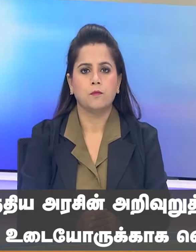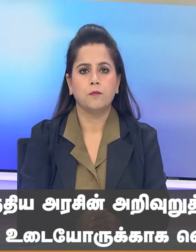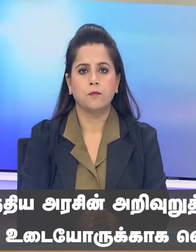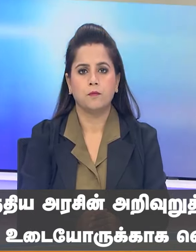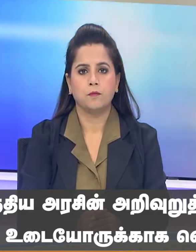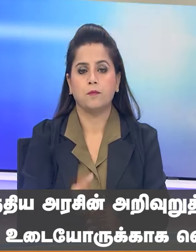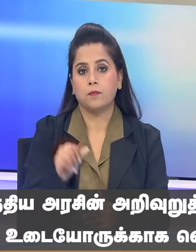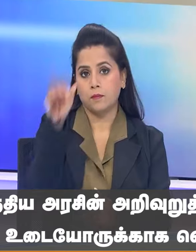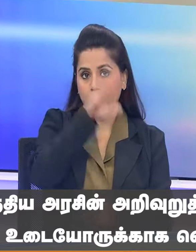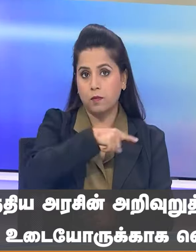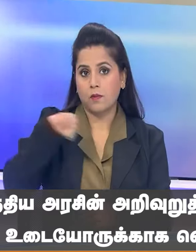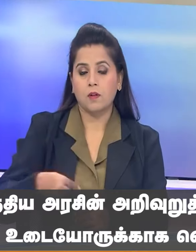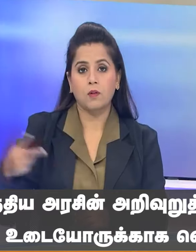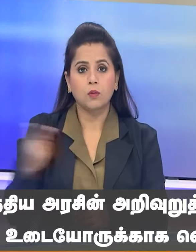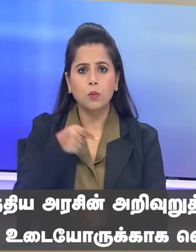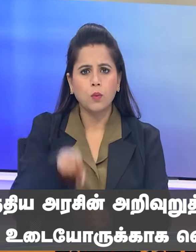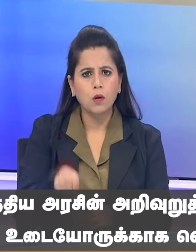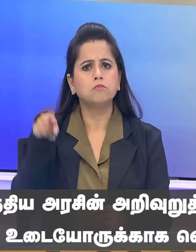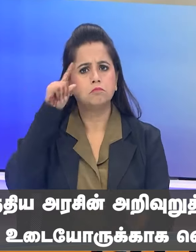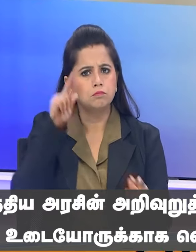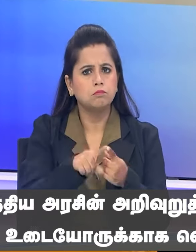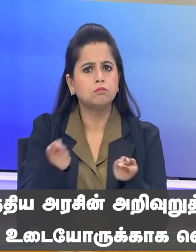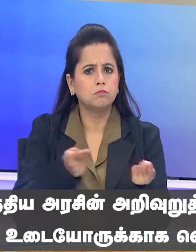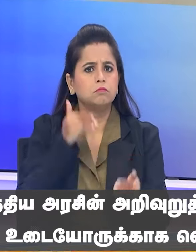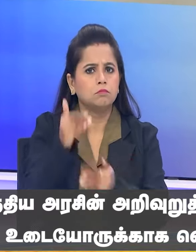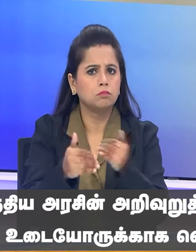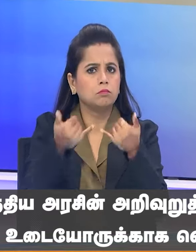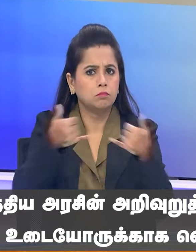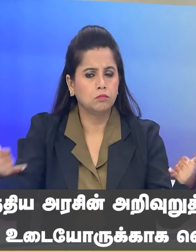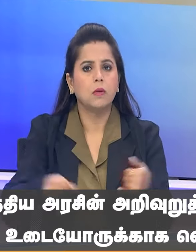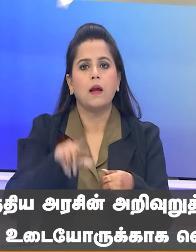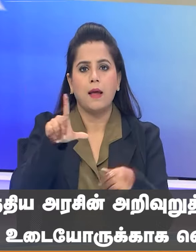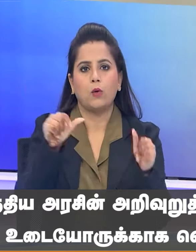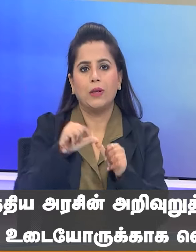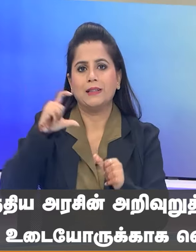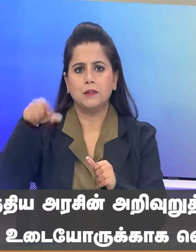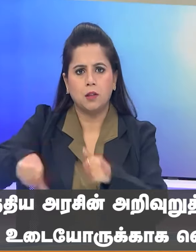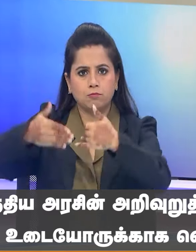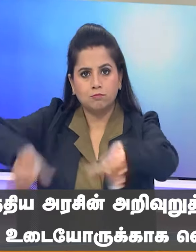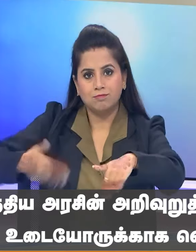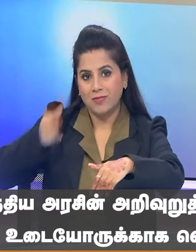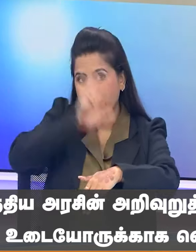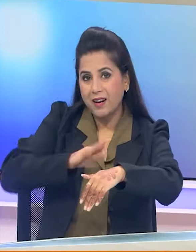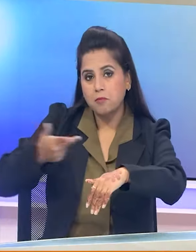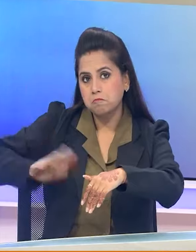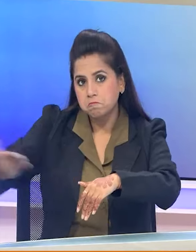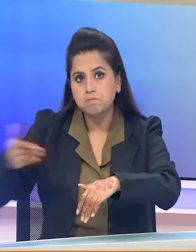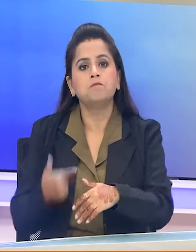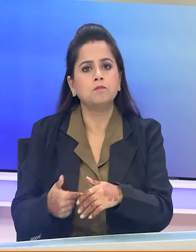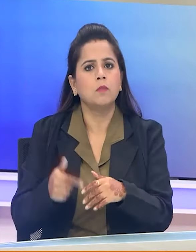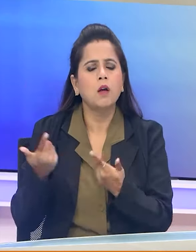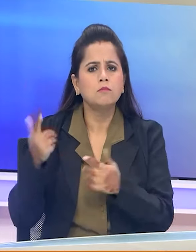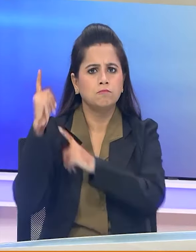है भारत और चीन के बीच वास्तविक नियंत्रण रेखा यानी एलएसी पर पेट्रोलिंग को लेकर समझौता हुआ है